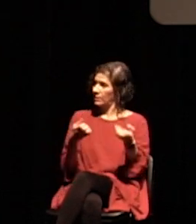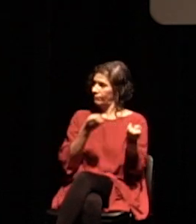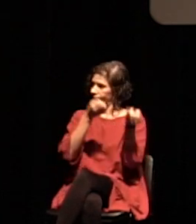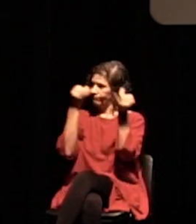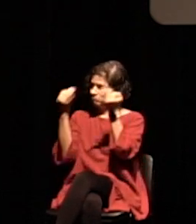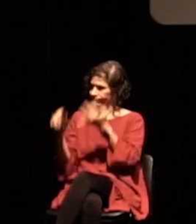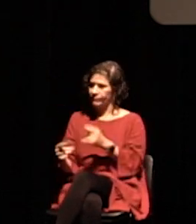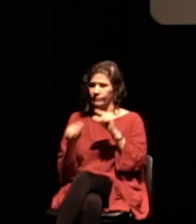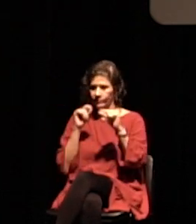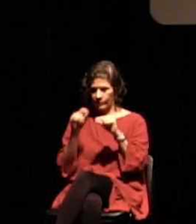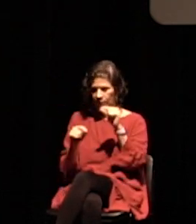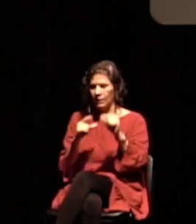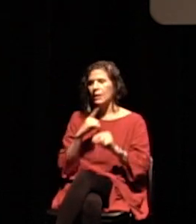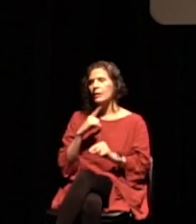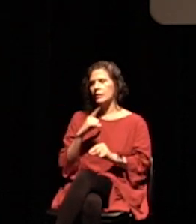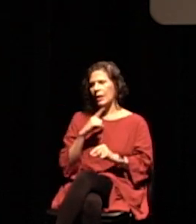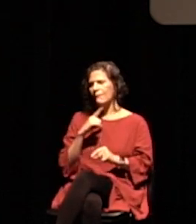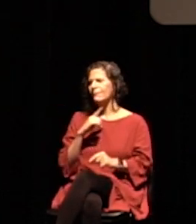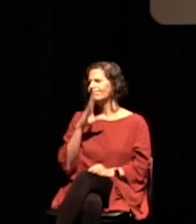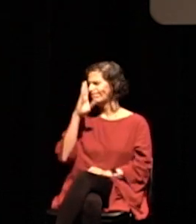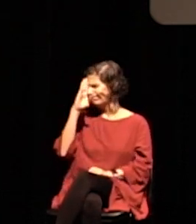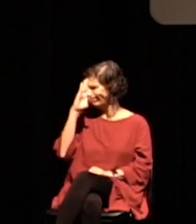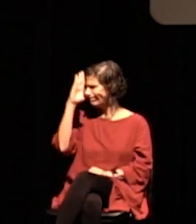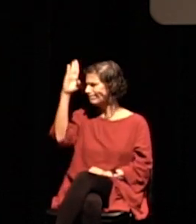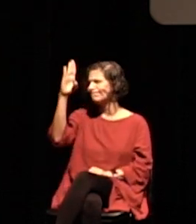a extrema